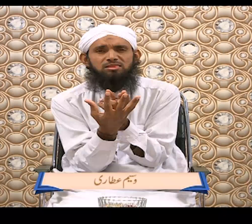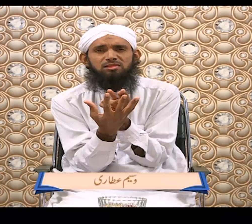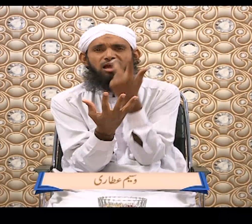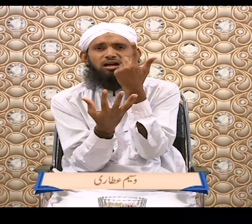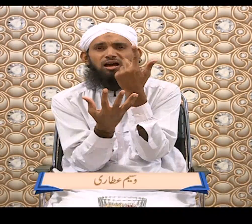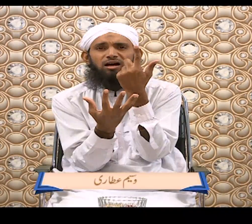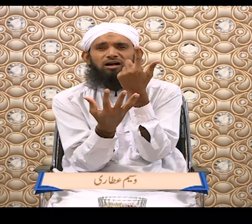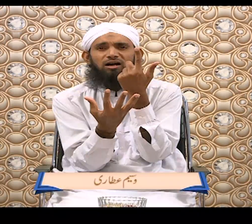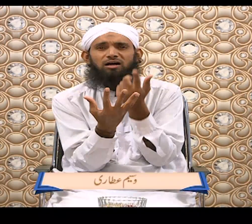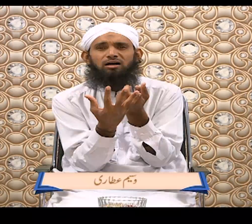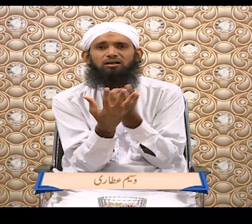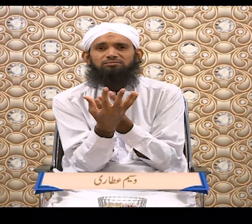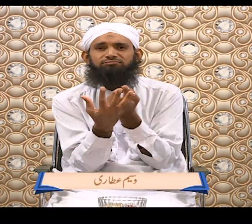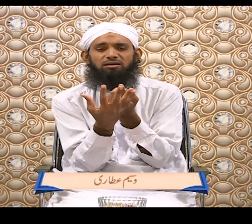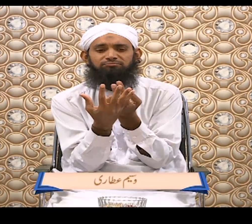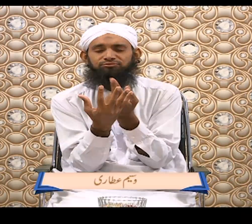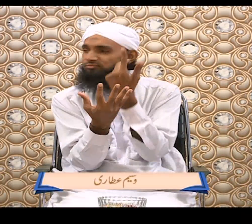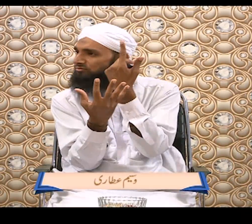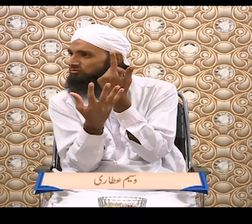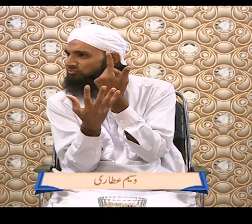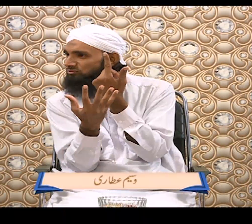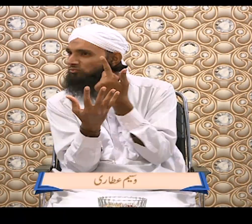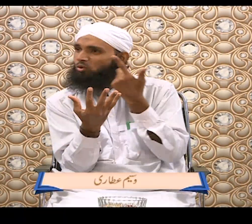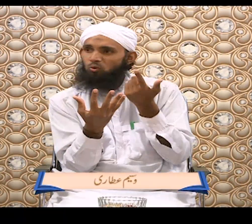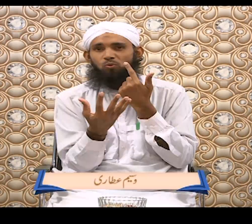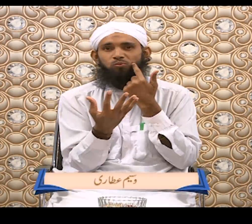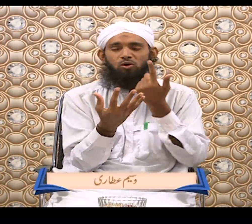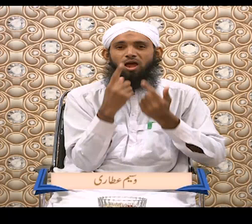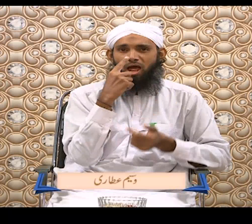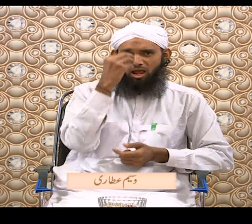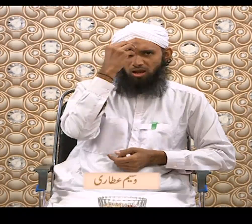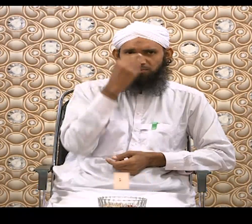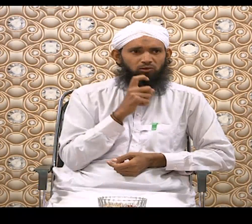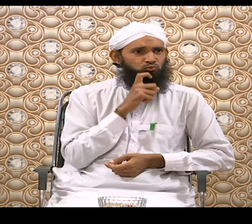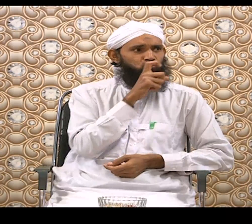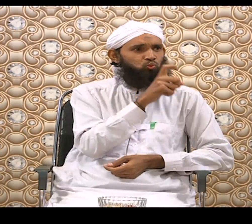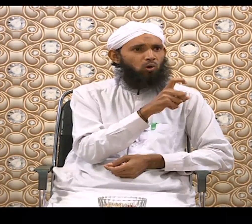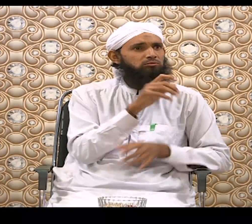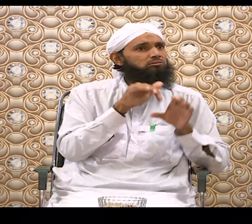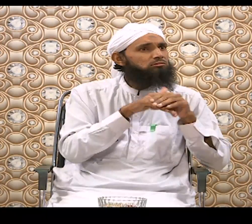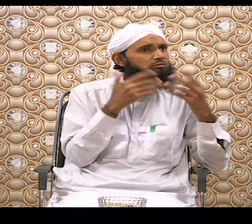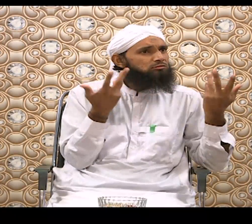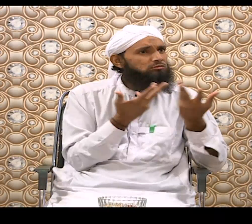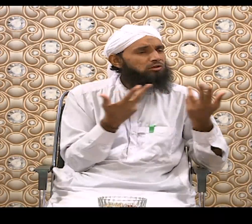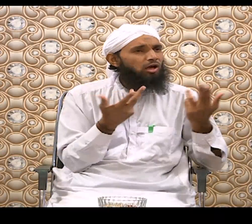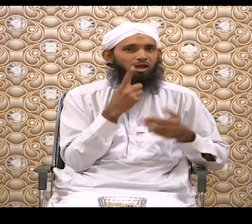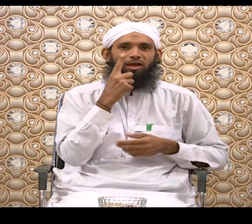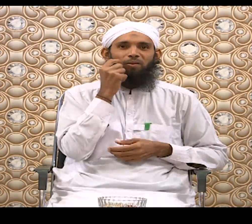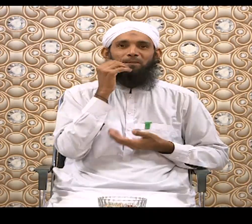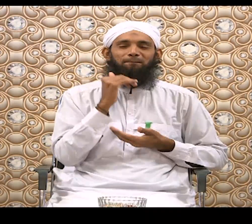ادھڑ گئی اور خون بہنے لگا ماں نے دیکھ کر فرمایا یہ کیا؟ میں نے سارا ماجرہ عرض کیا تو انہوں نے